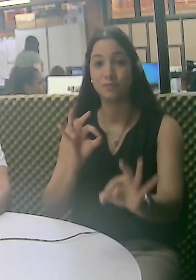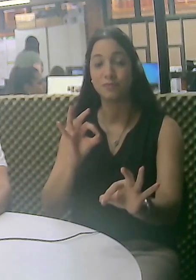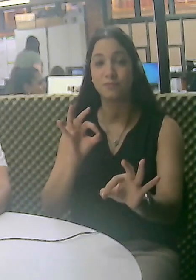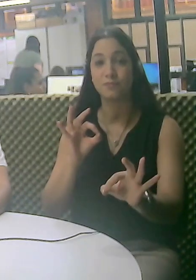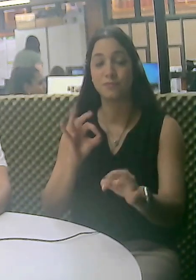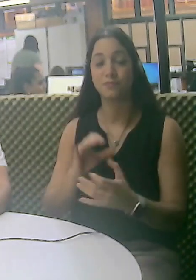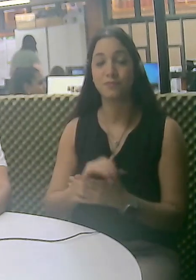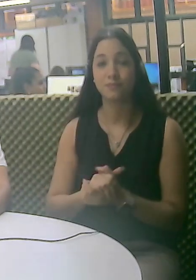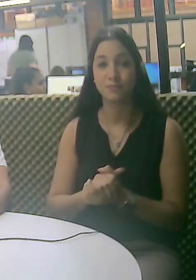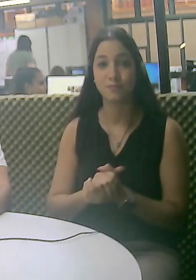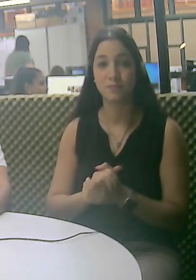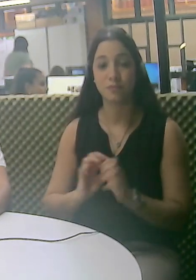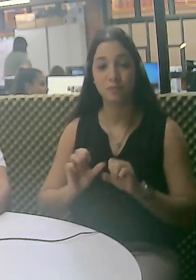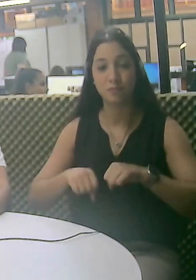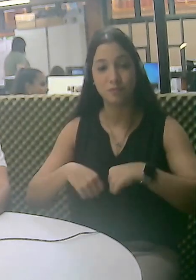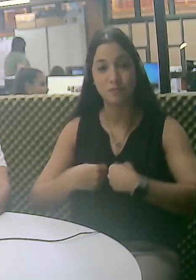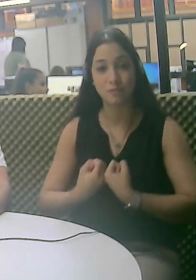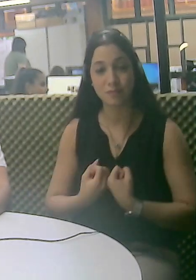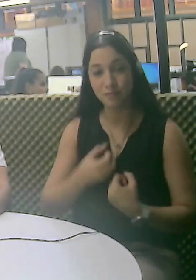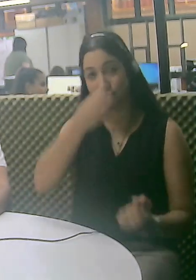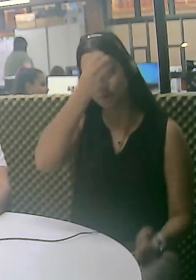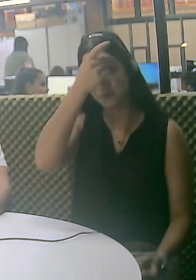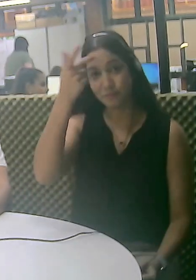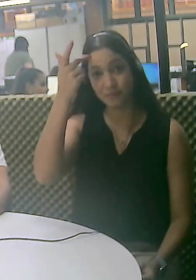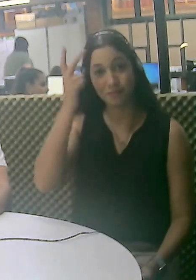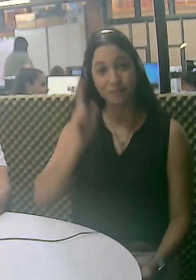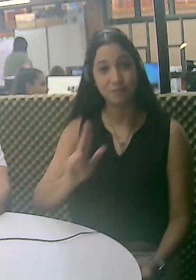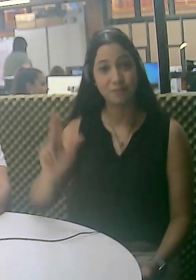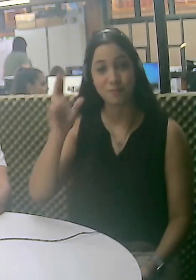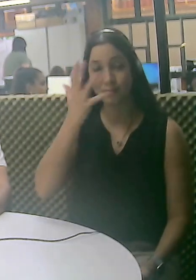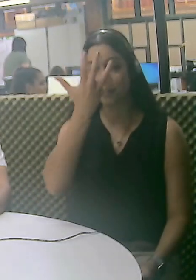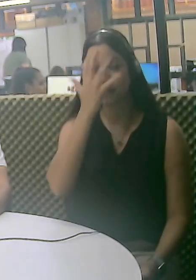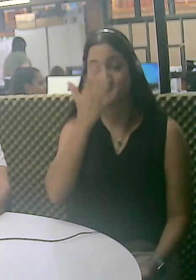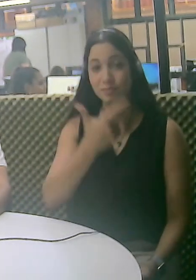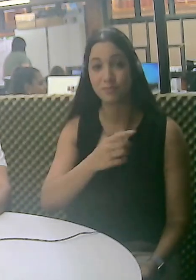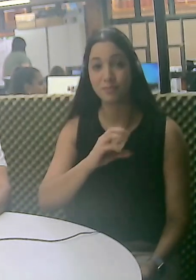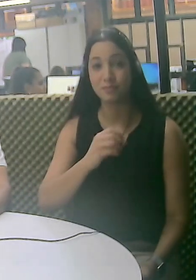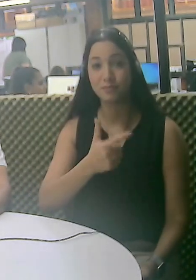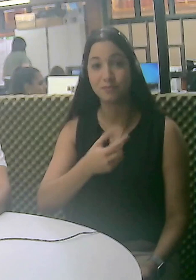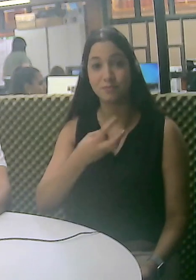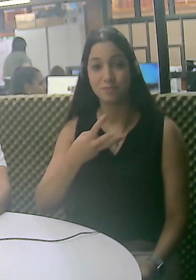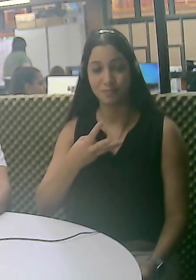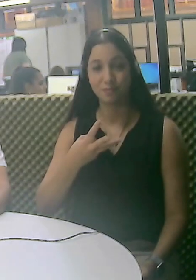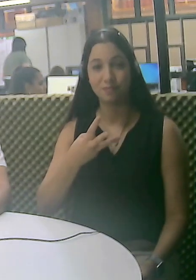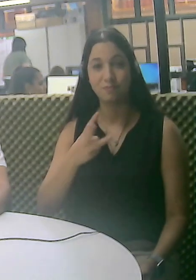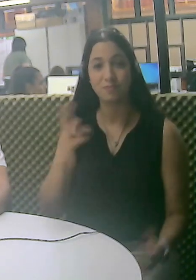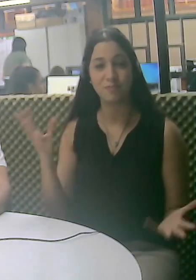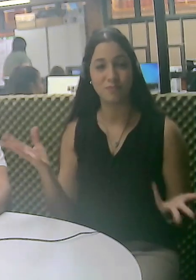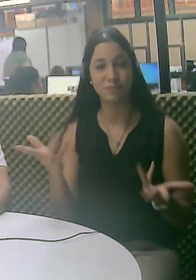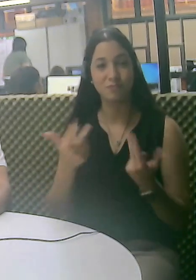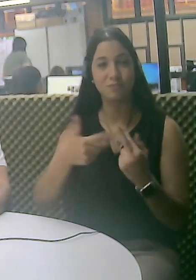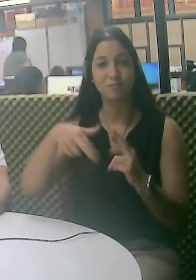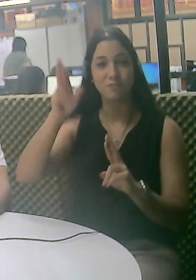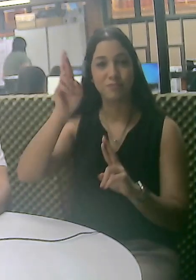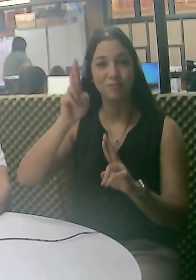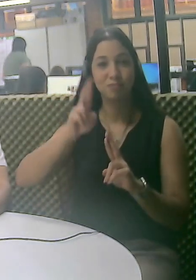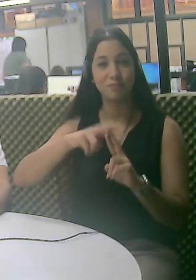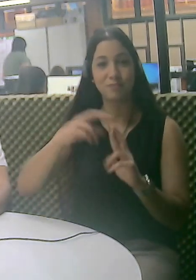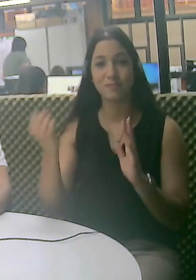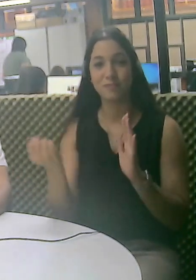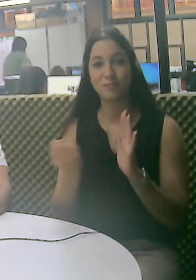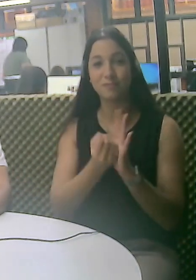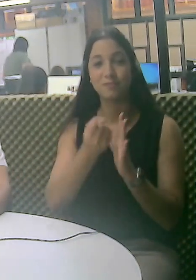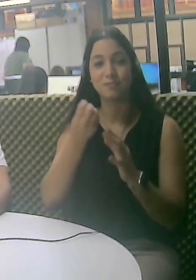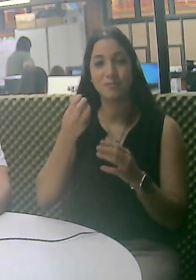que depender do empenho da Prefeitura de Uberlândia, o Carnaval de 2023 tem tudo para ser uma boa referência na história do